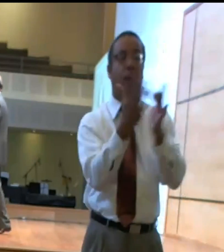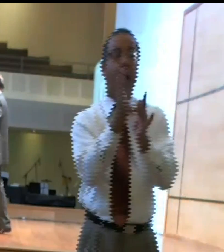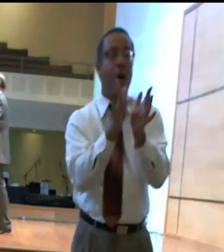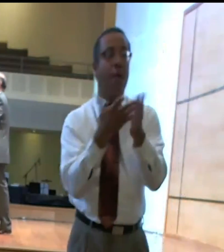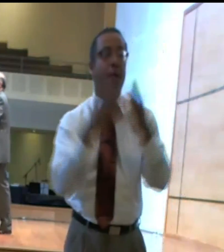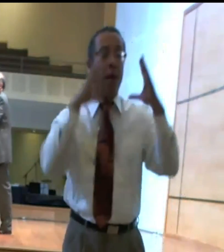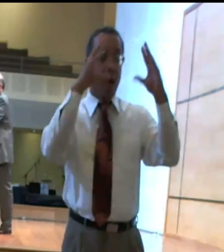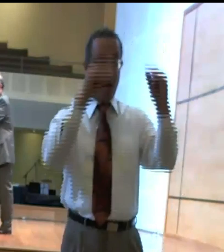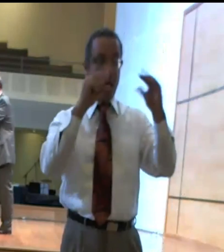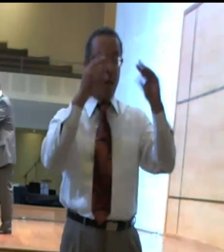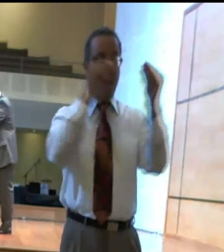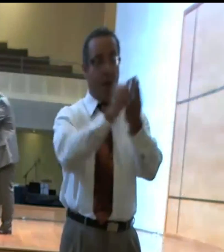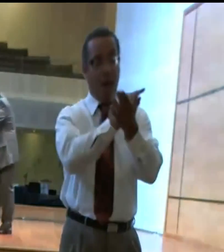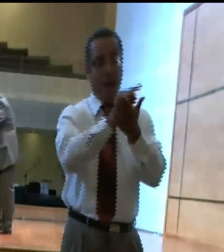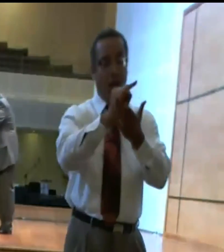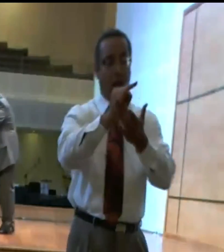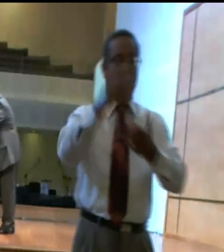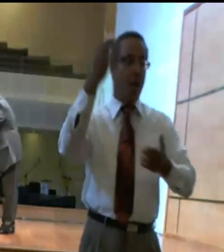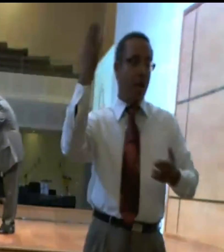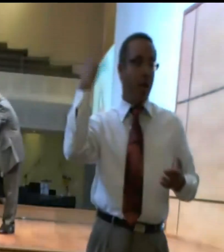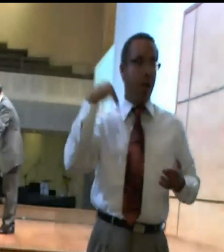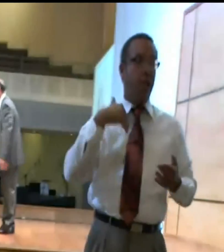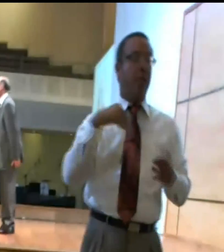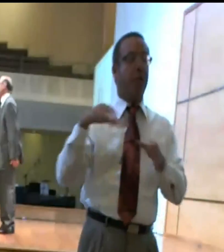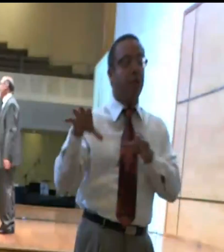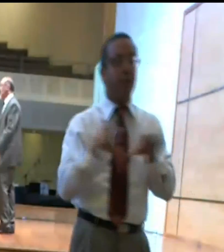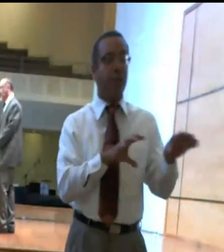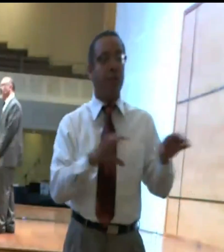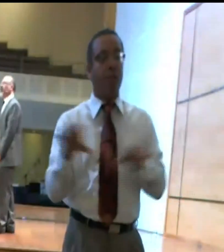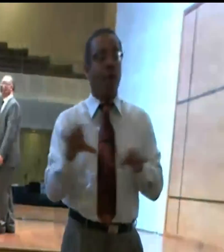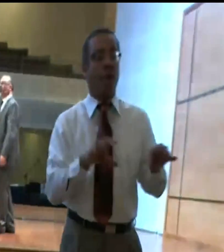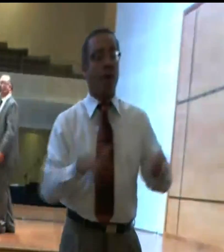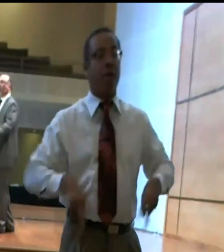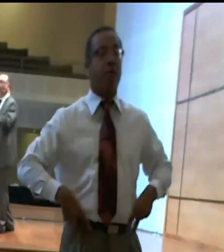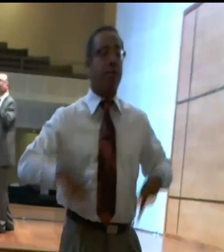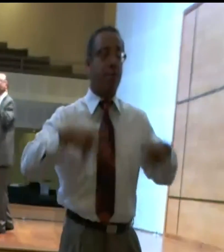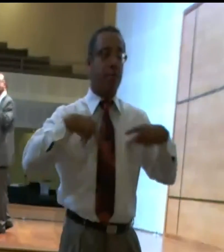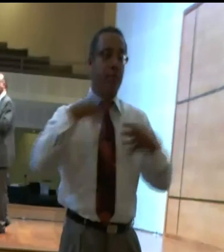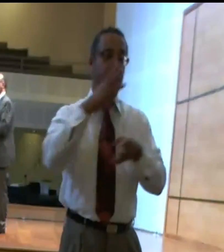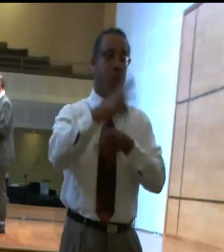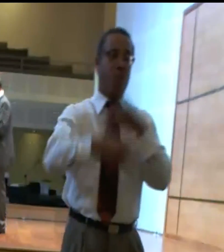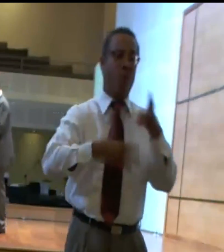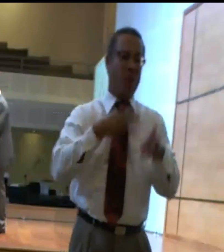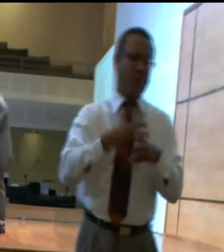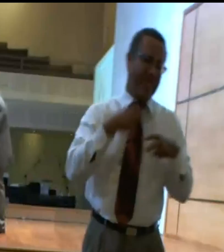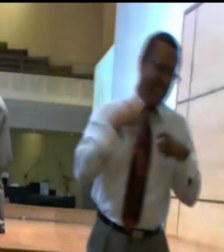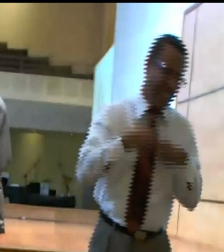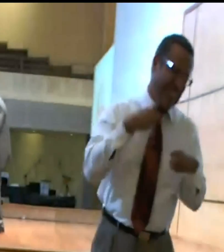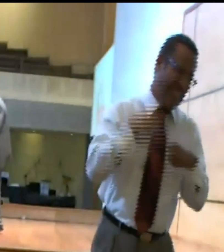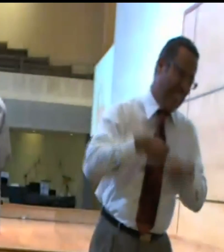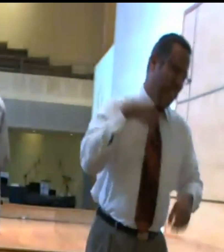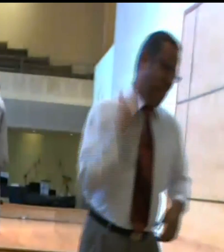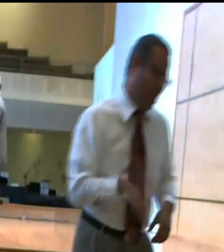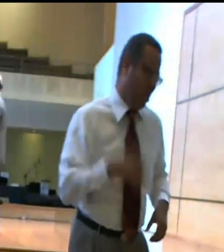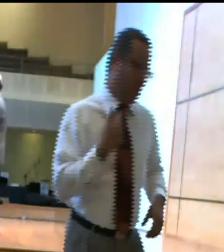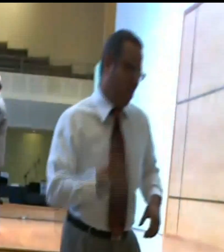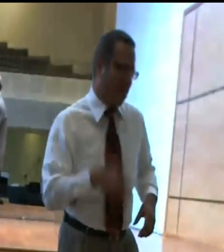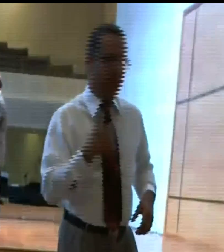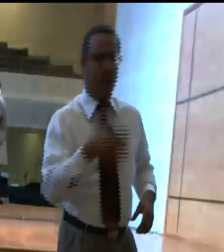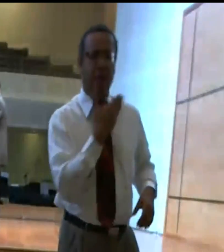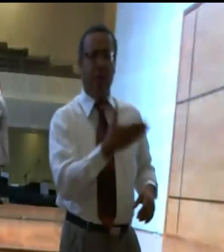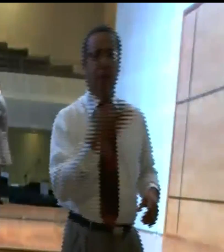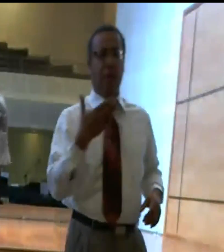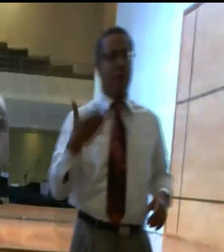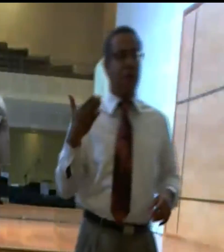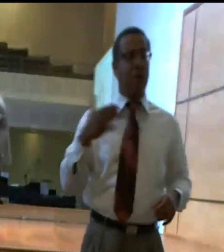semana pasada nosotros estuvimos considerando el hecho de que vivimos en un mundo complicado e impredecible, donde las